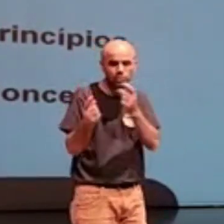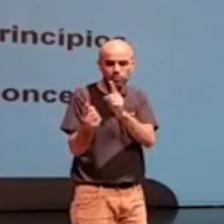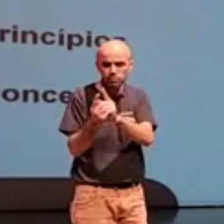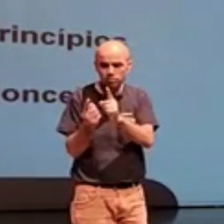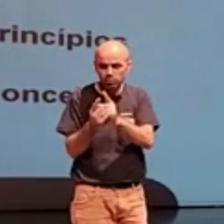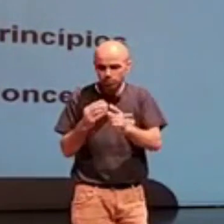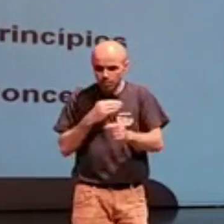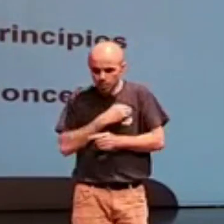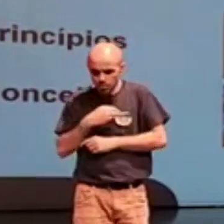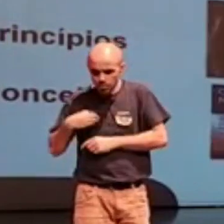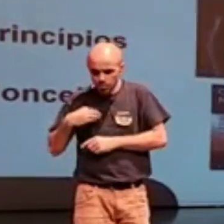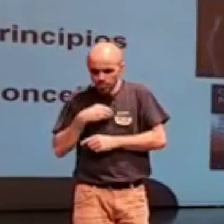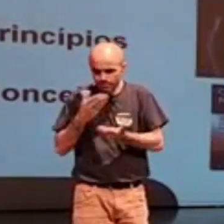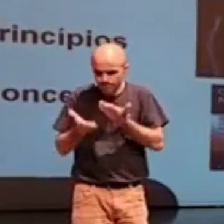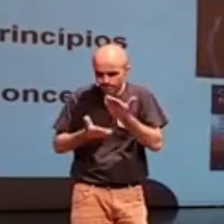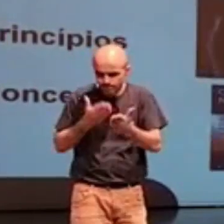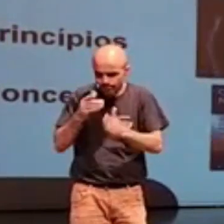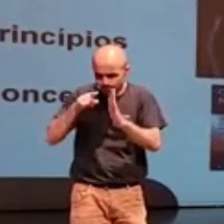examiná-lo.